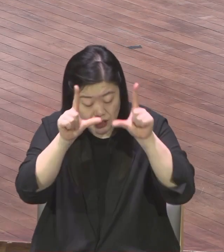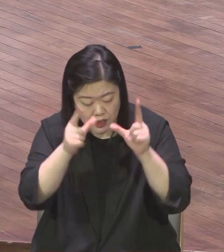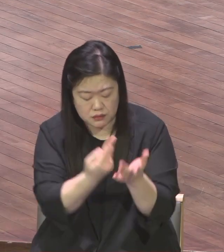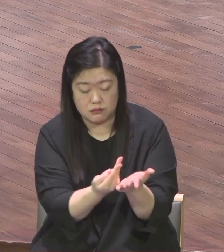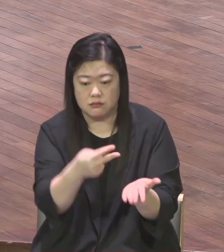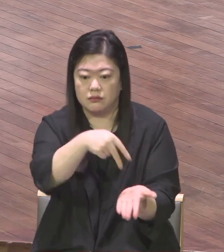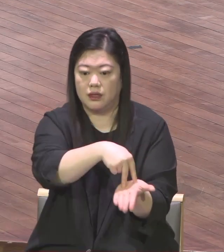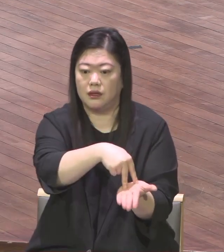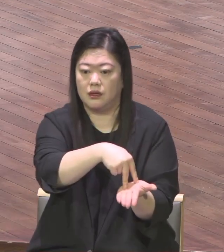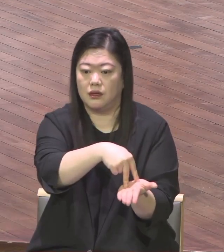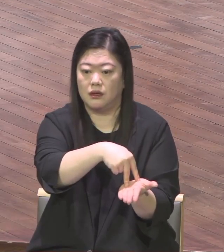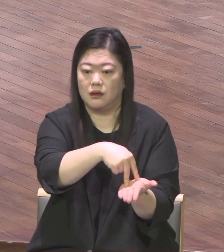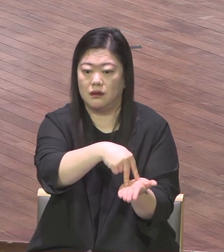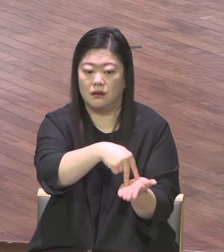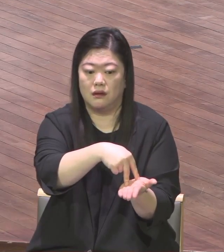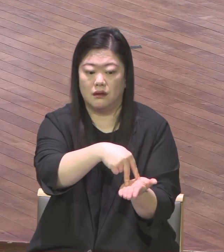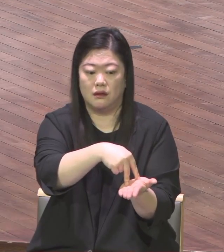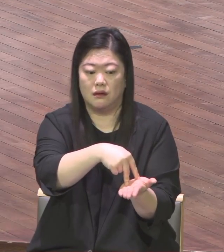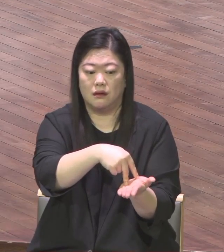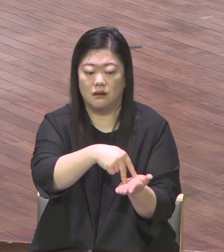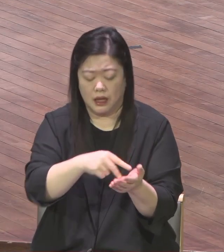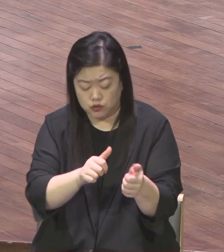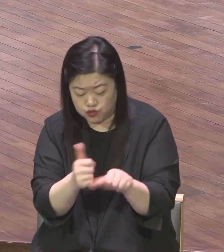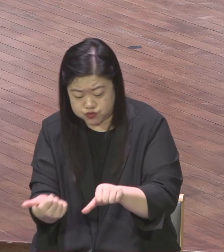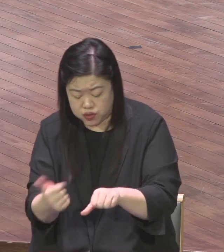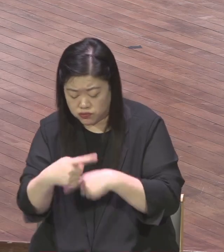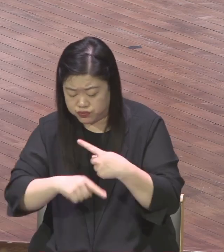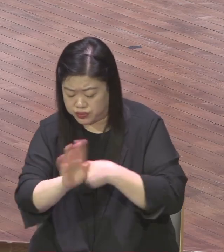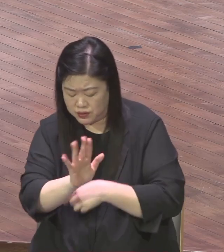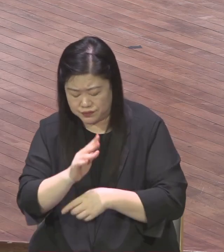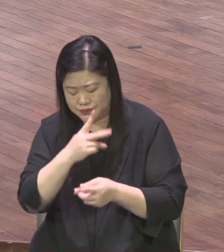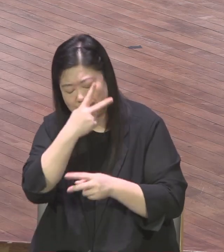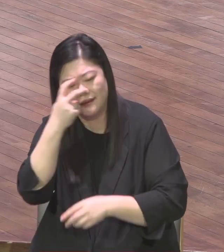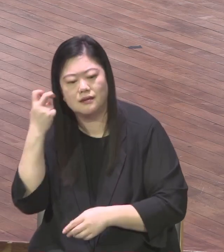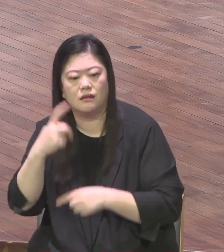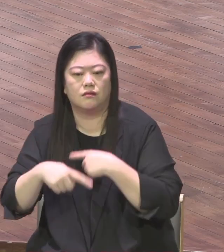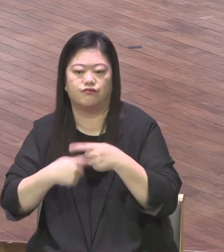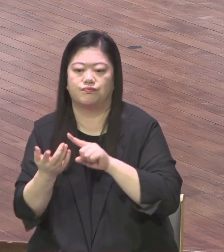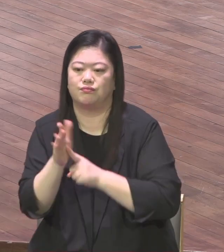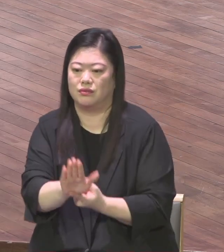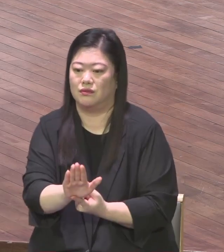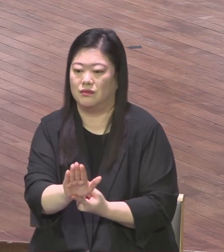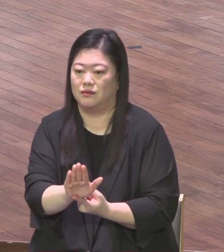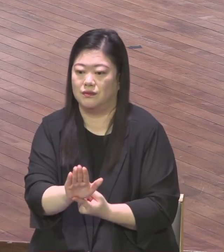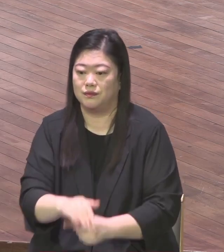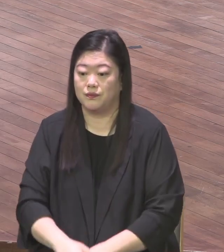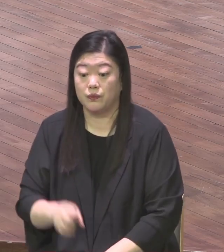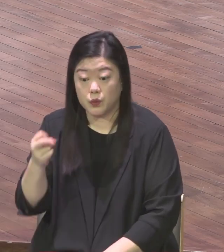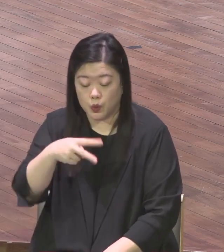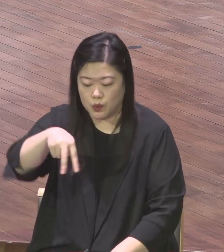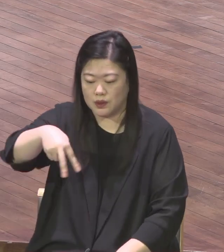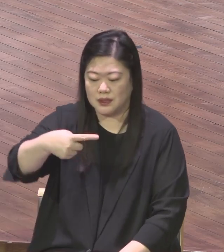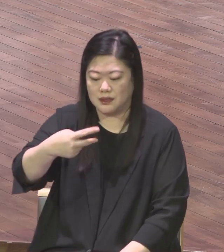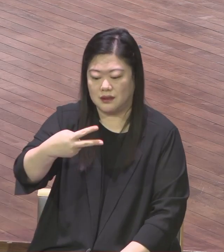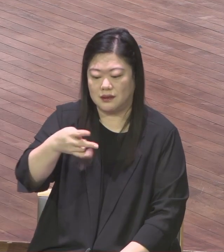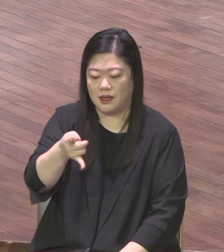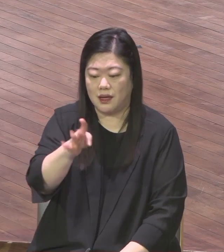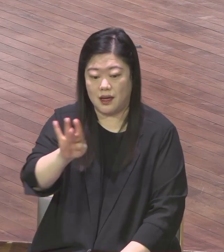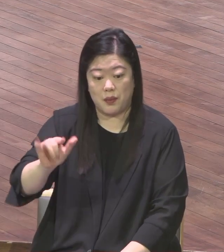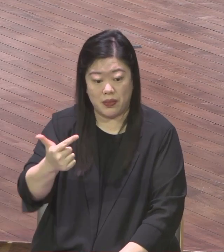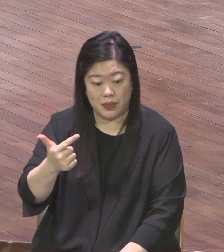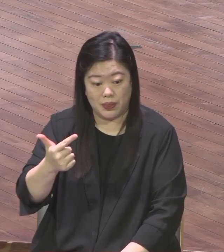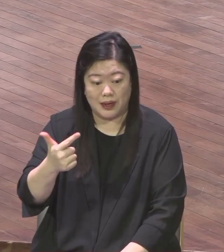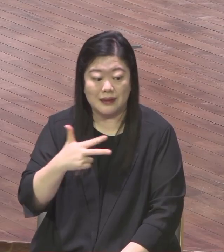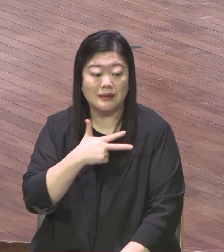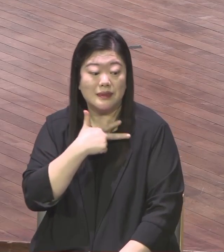잔다. 자, 사도행전 7장 60절에 보면 서대반의 죽음도 서대반의